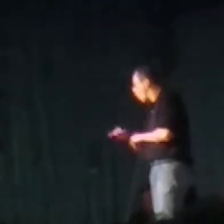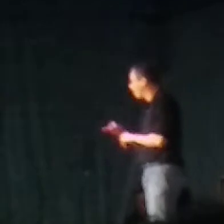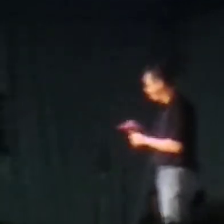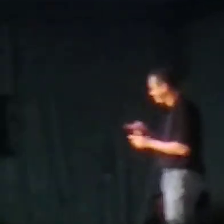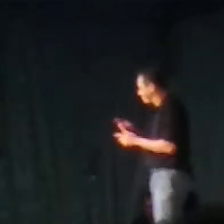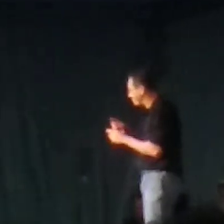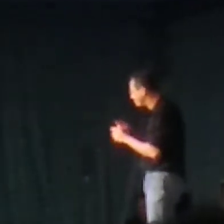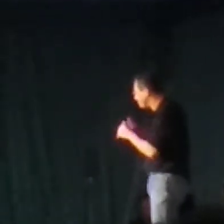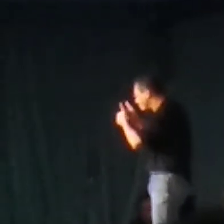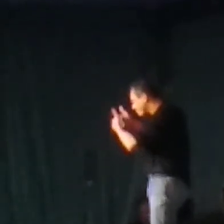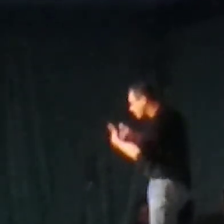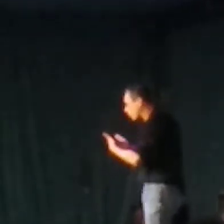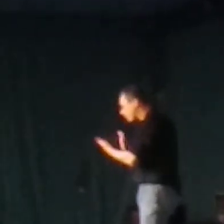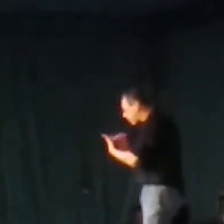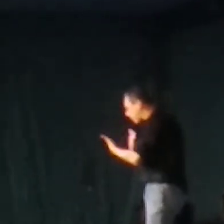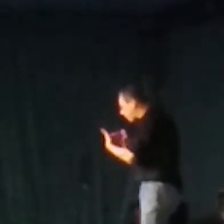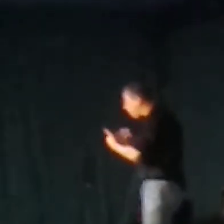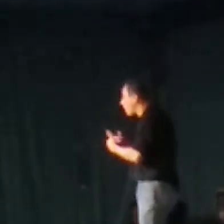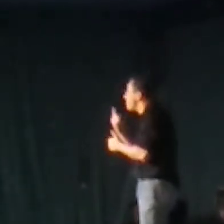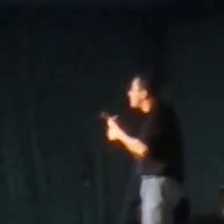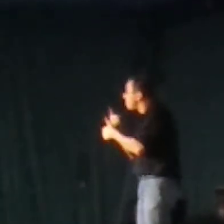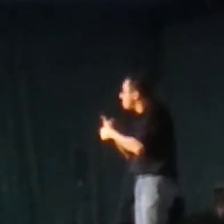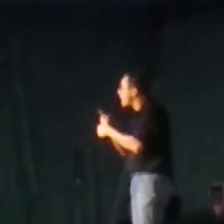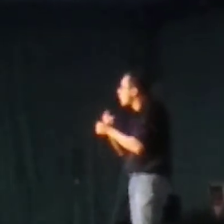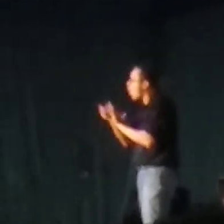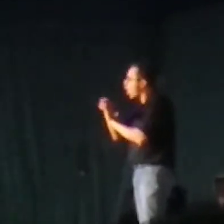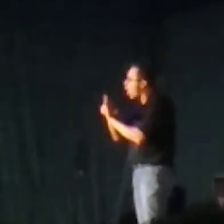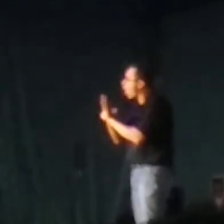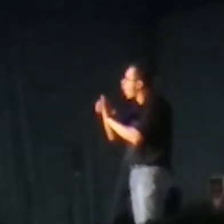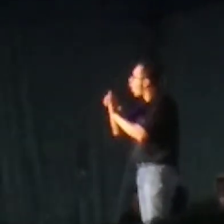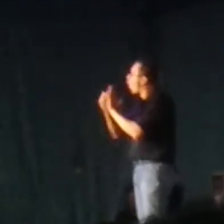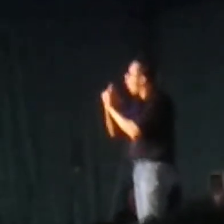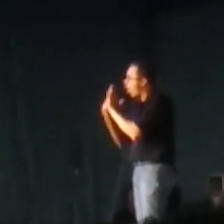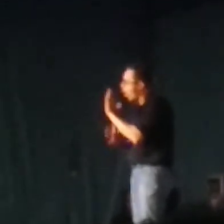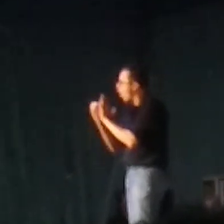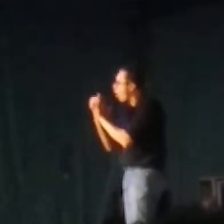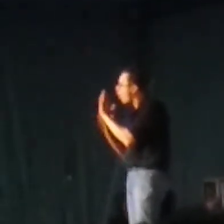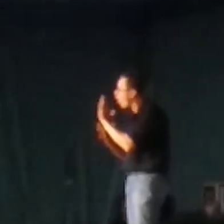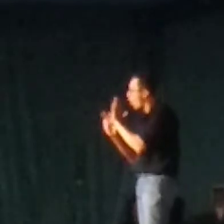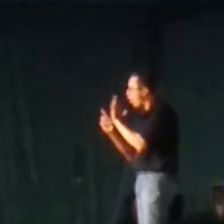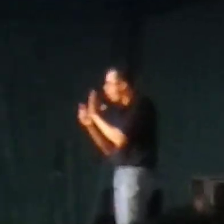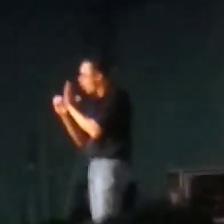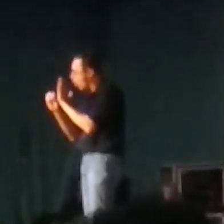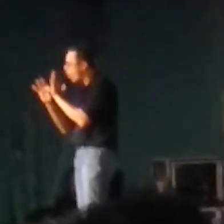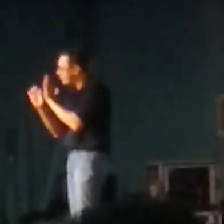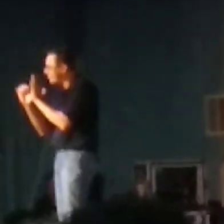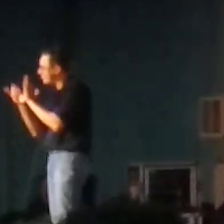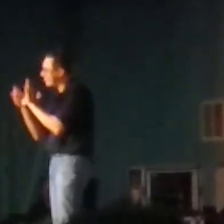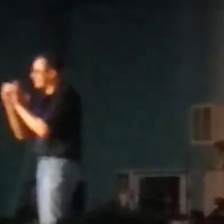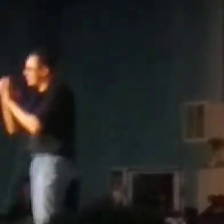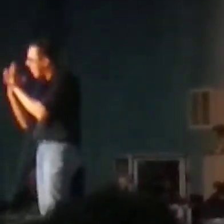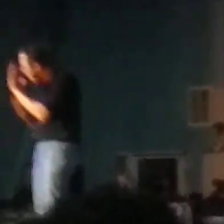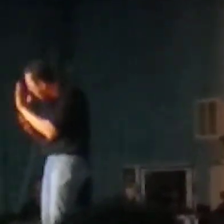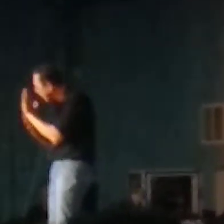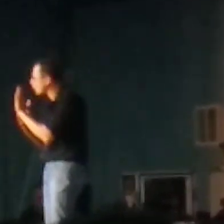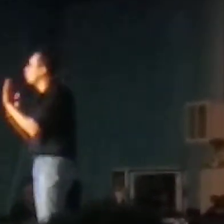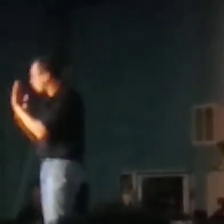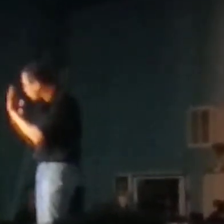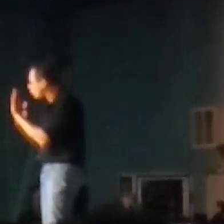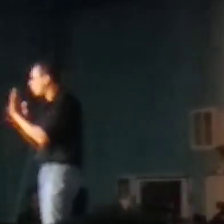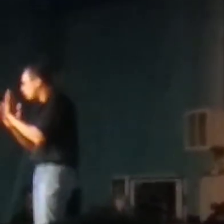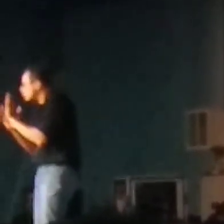fez um roteiro que existe, mas não foi filmado, que é as duas versões em um filme. Mas